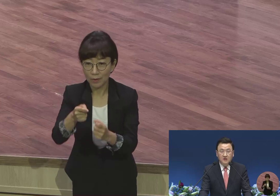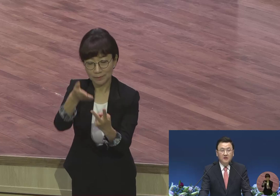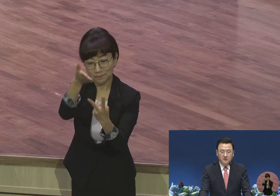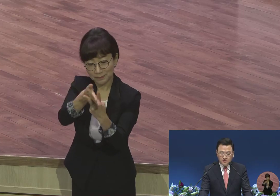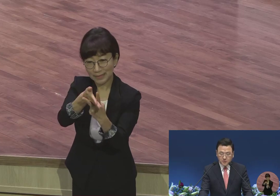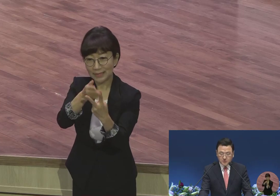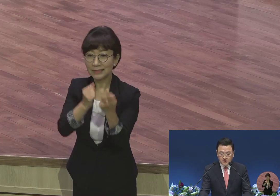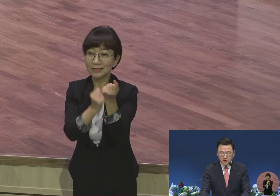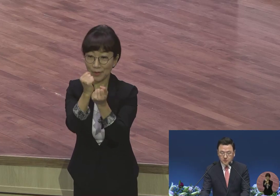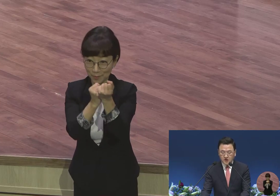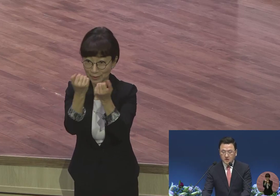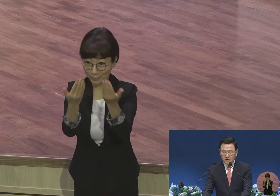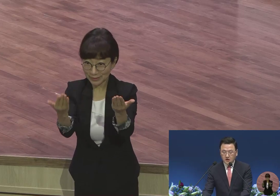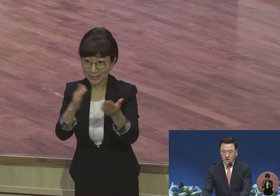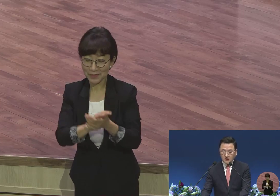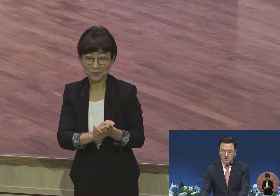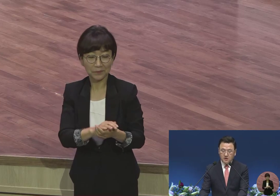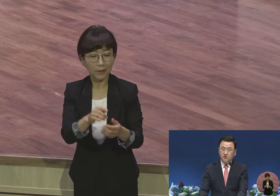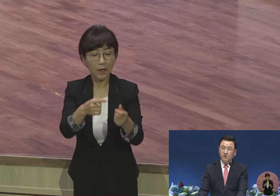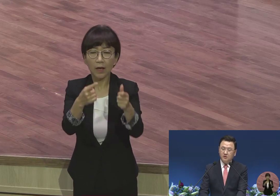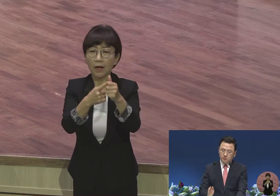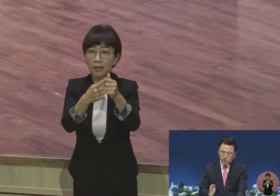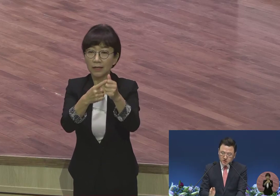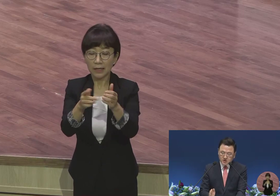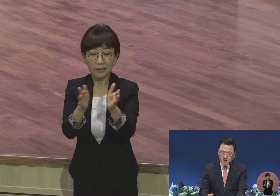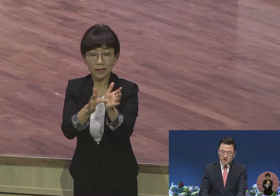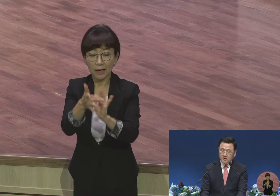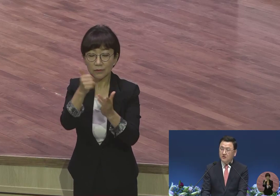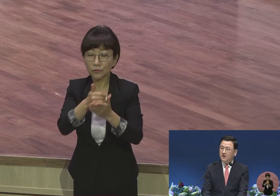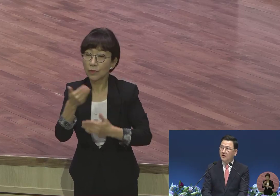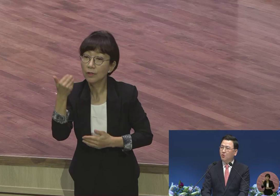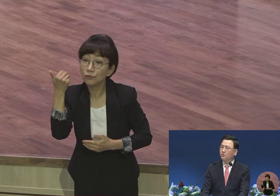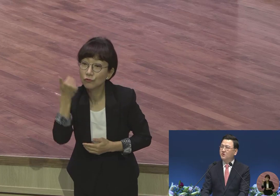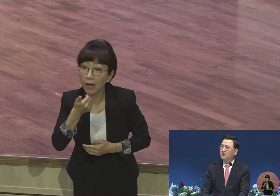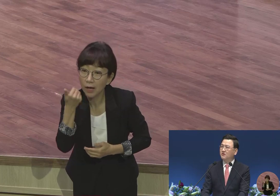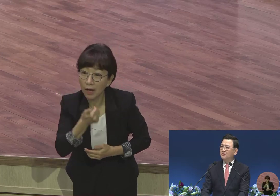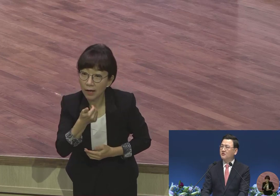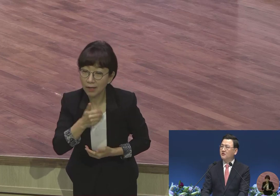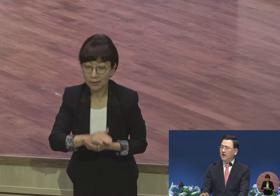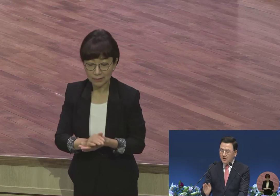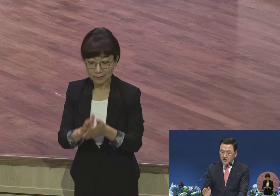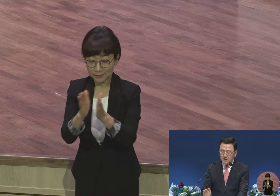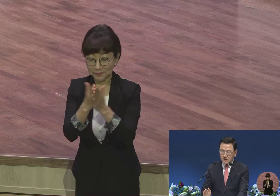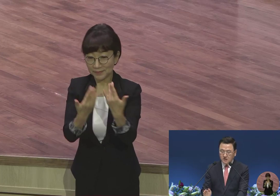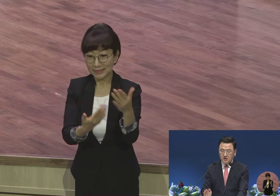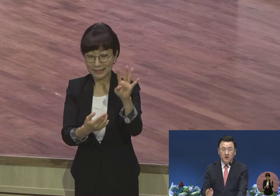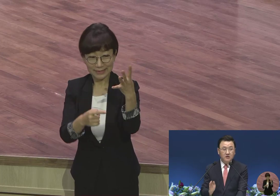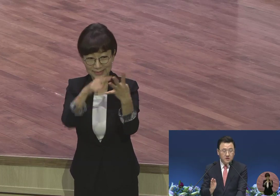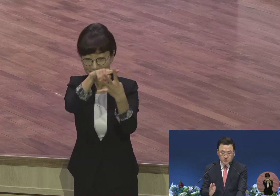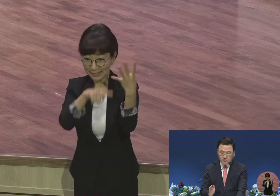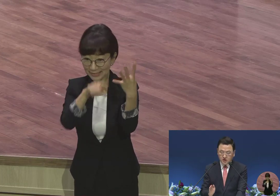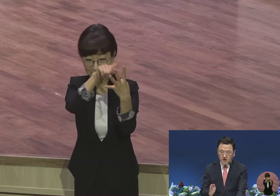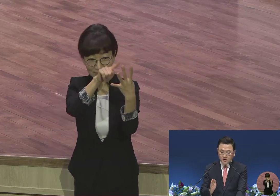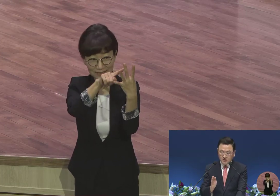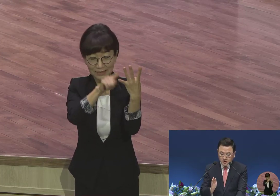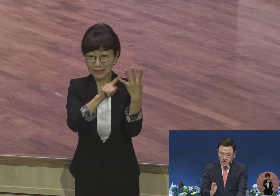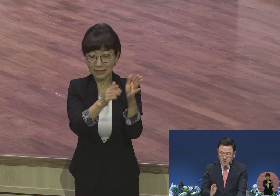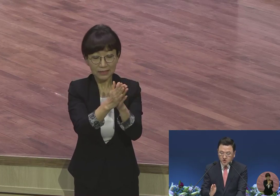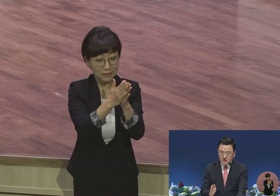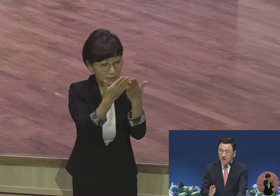다루고 있습니다. 첫 번째 주제인 예수가 누구신가에 대해서 사복음서는 하나같이